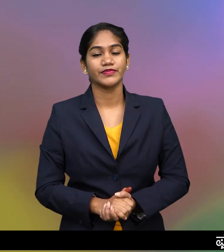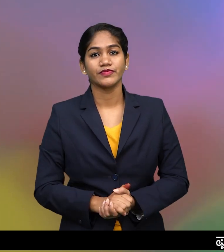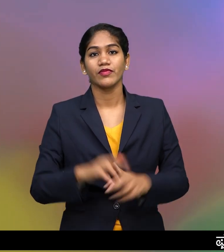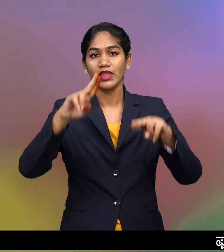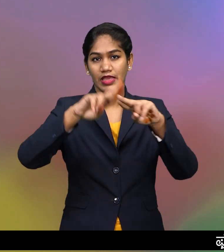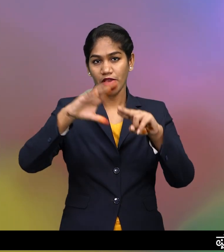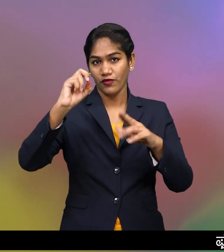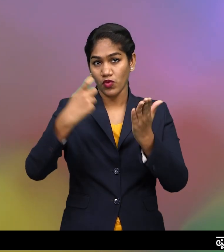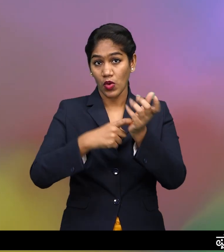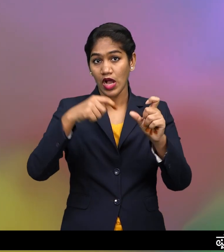ಫೋರ್ಬ್ರೈನ್,